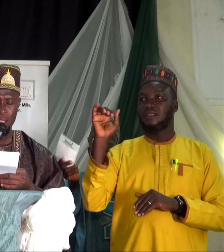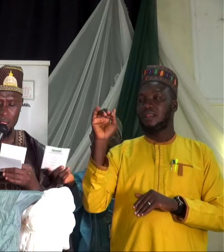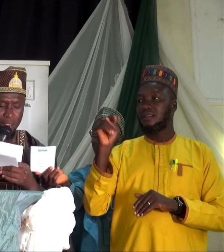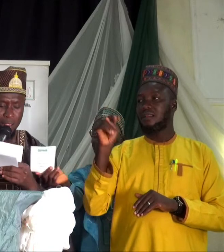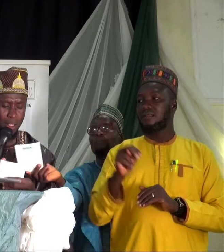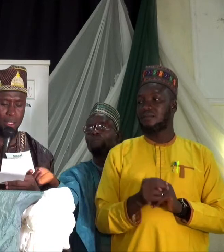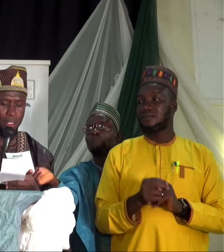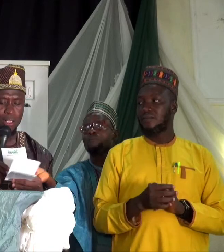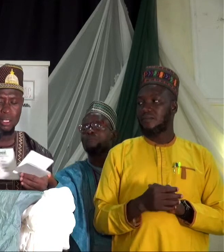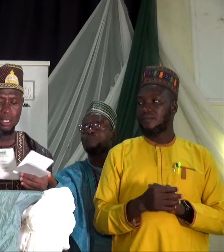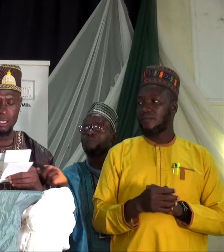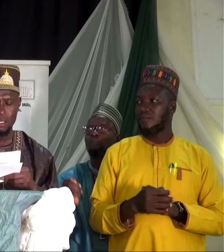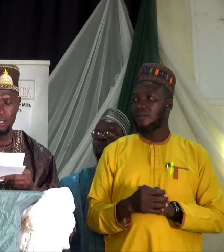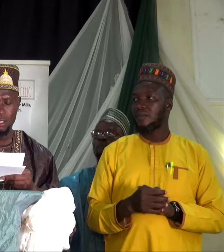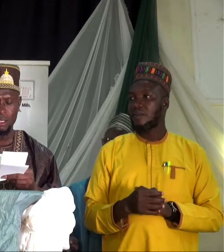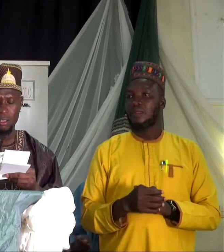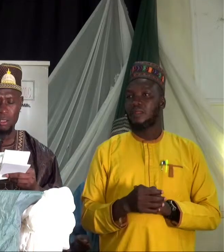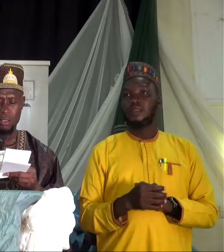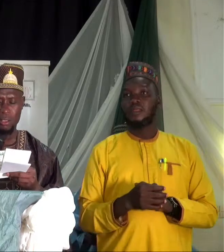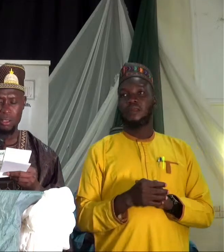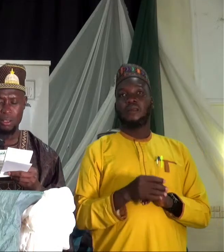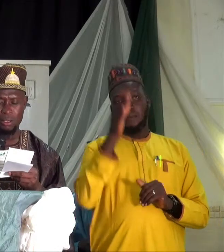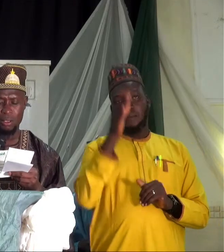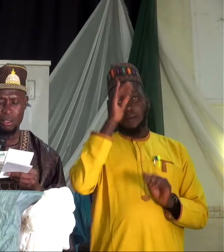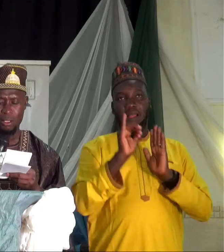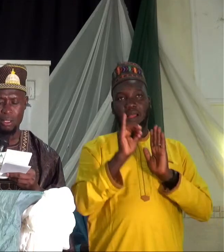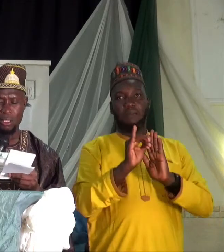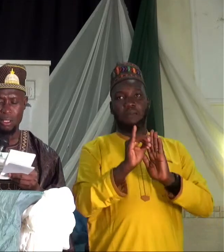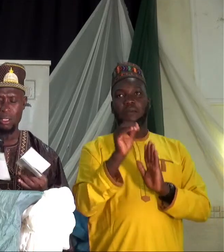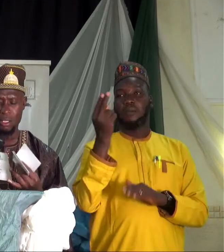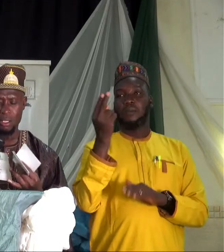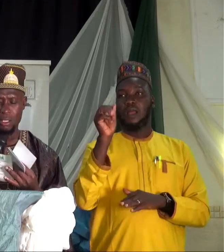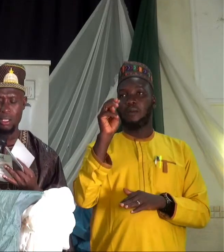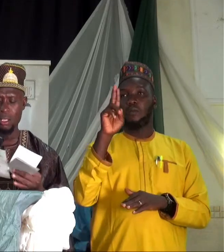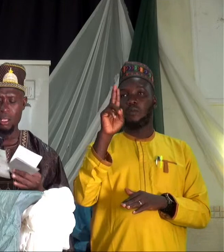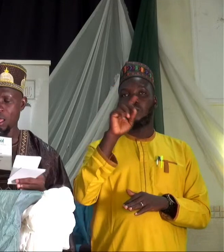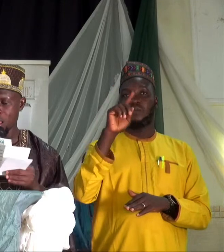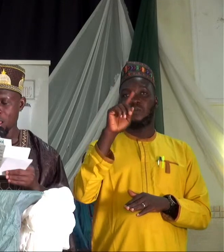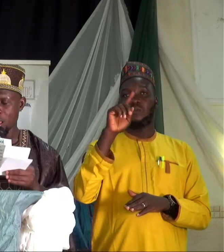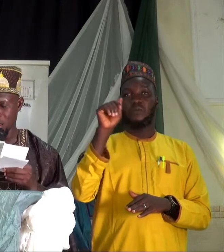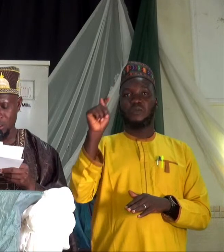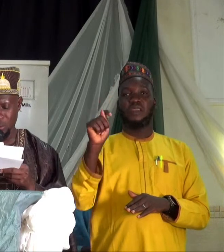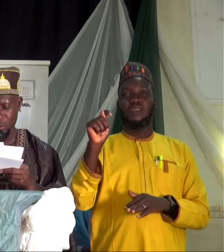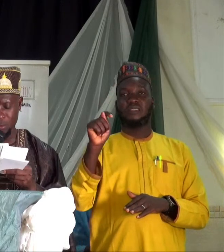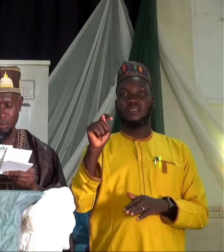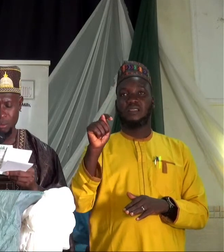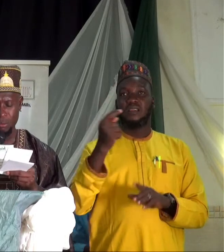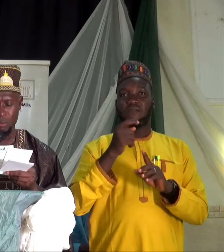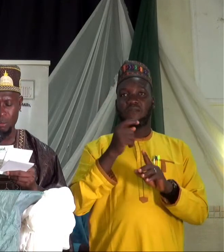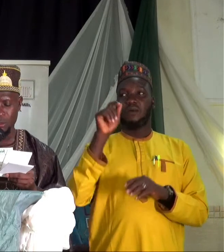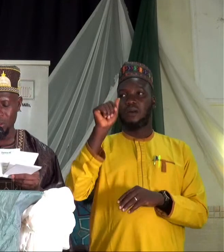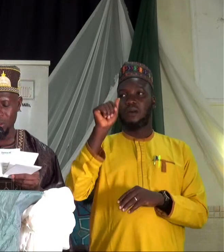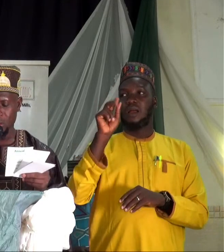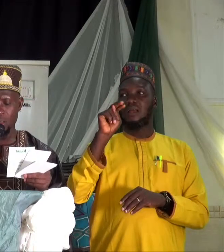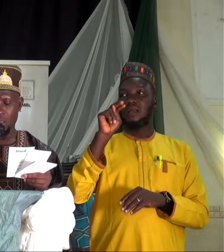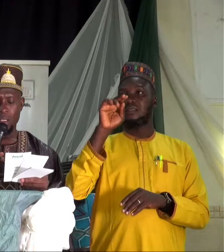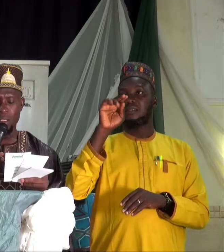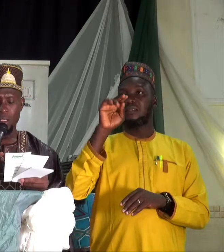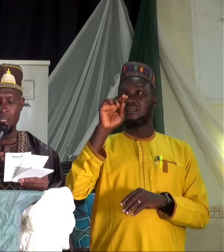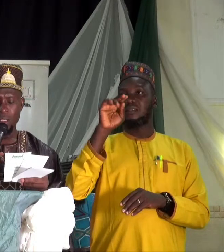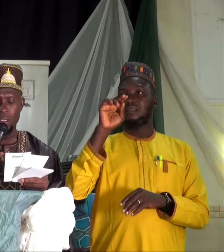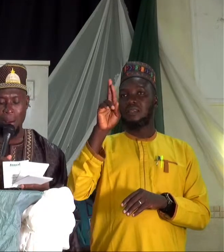Imam Hamzat Waid Ari Ayo, Lati Anjeri Mosque, Isopako Sangu